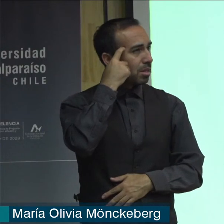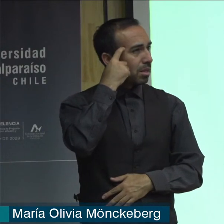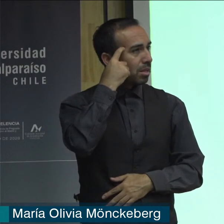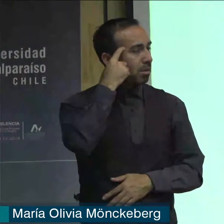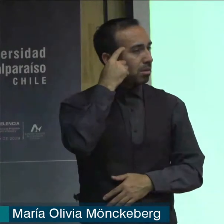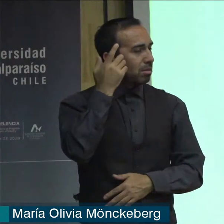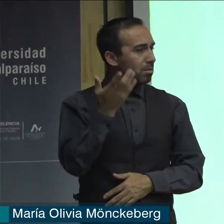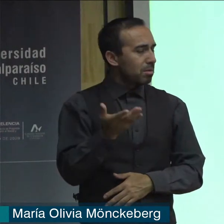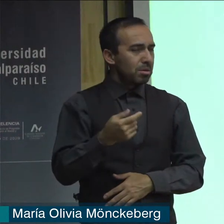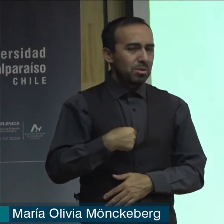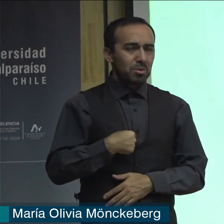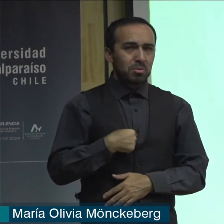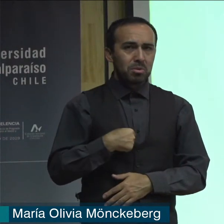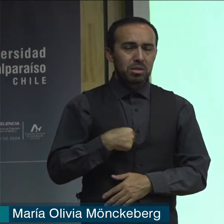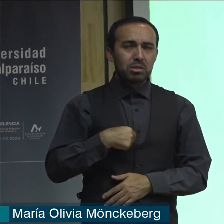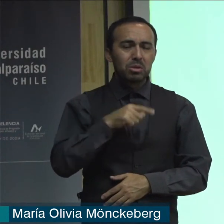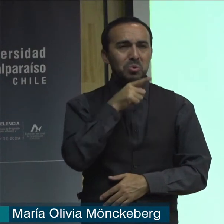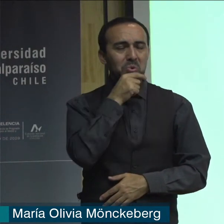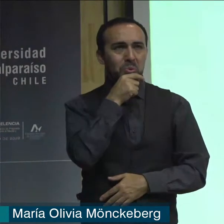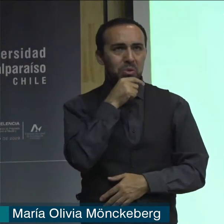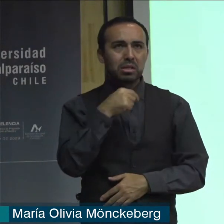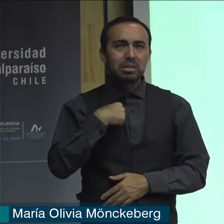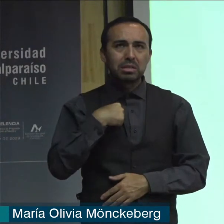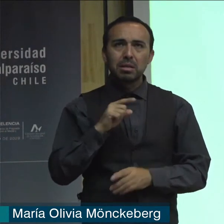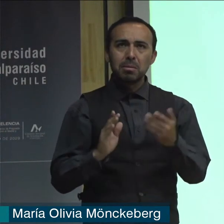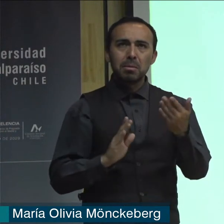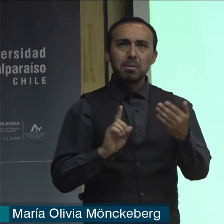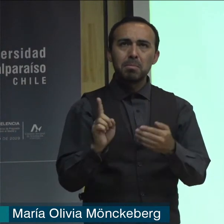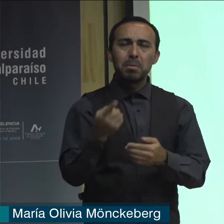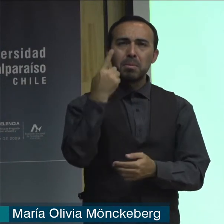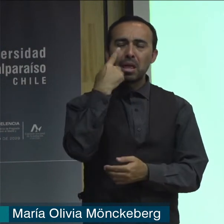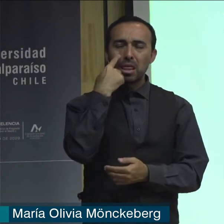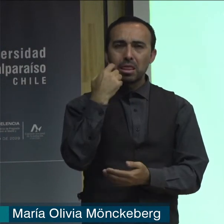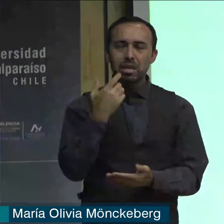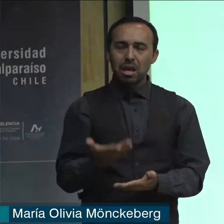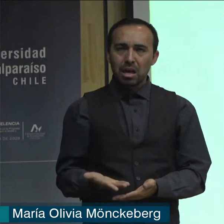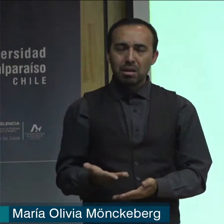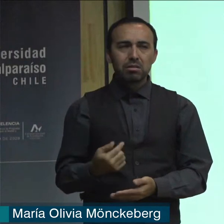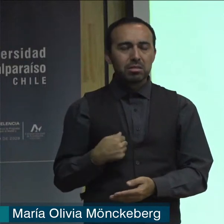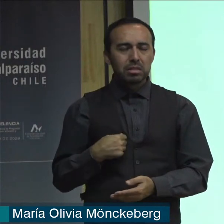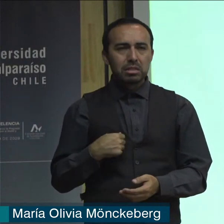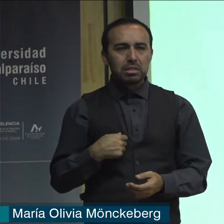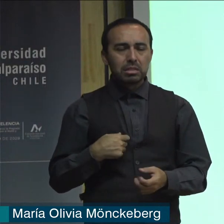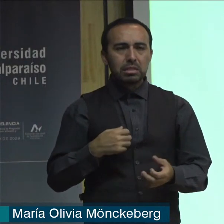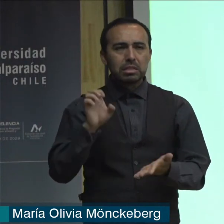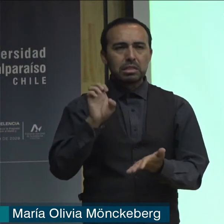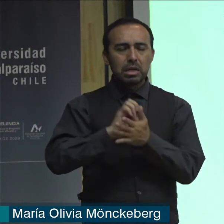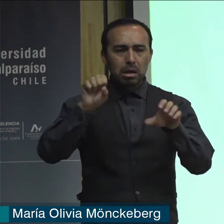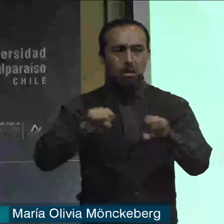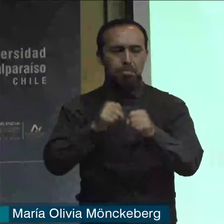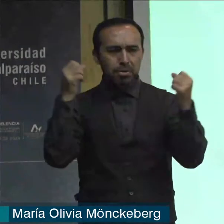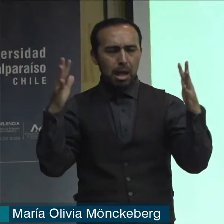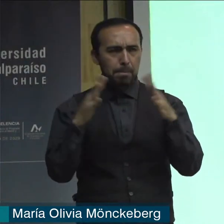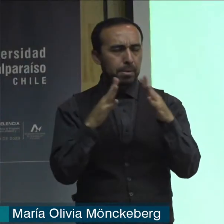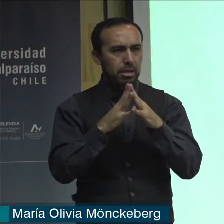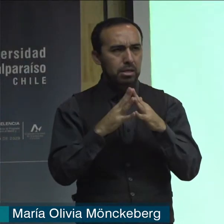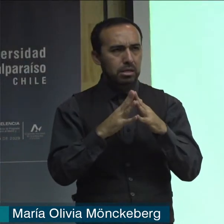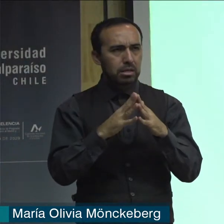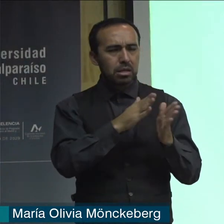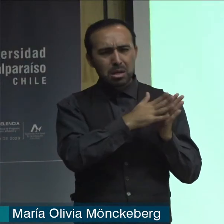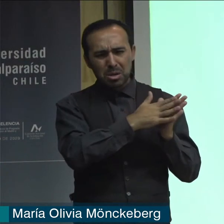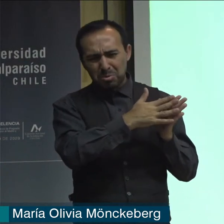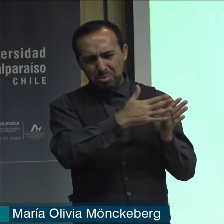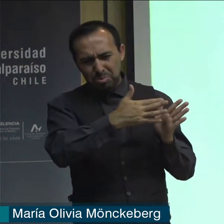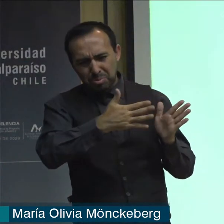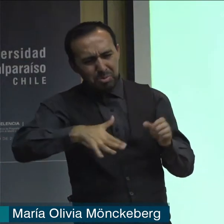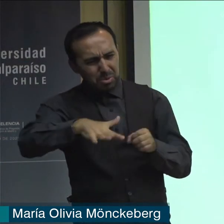creo que desde el día uno El golpe militar pasando por todos los avatares de aquel entonces con la libertad de expresión